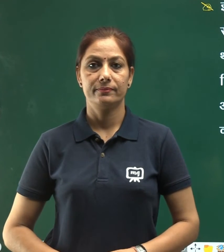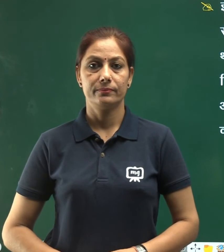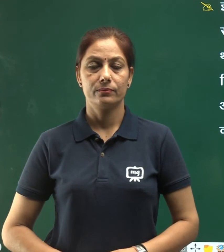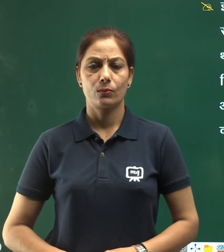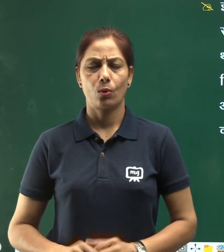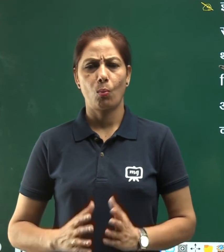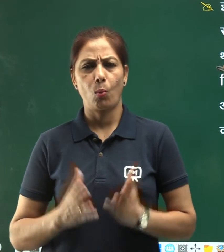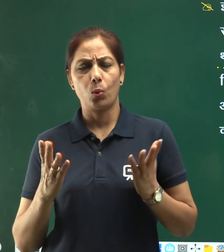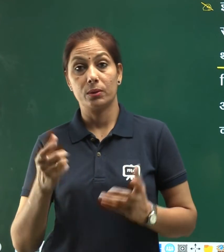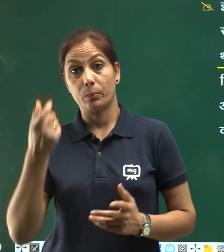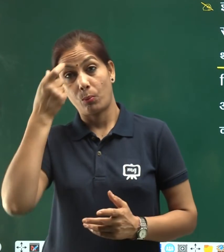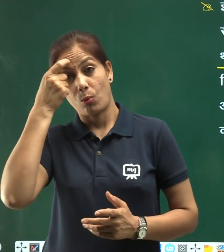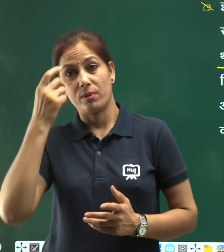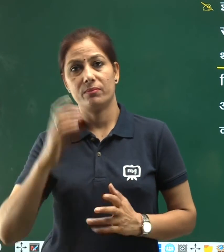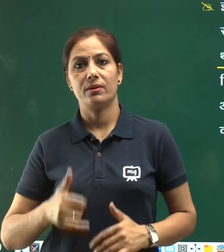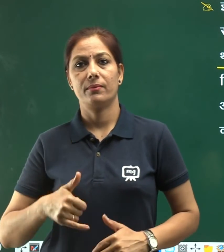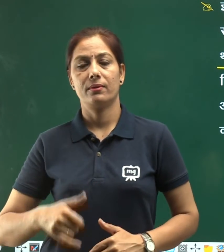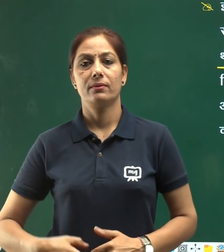बहुत परेशान थे,